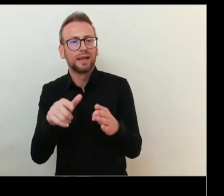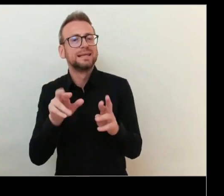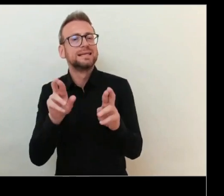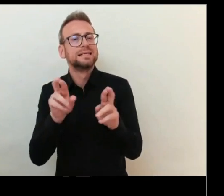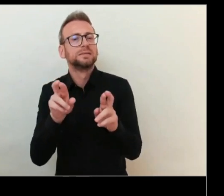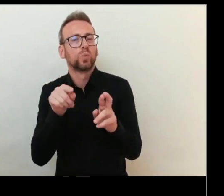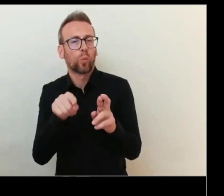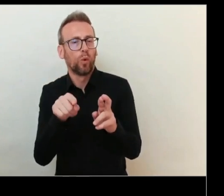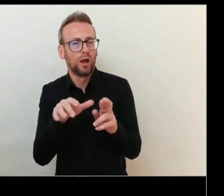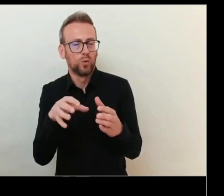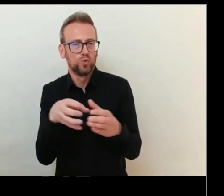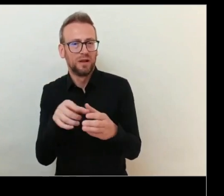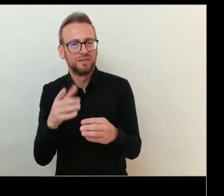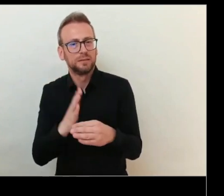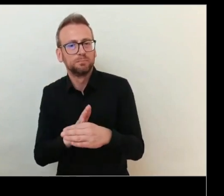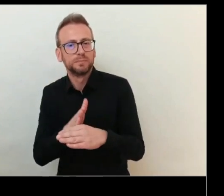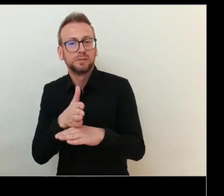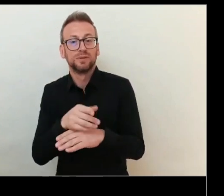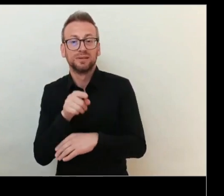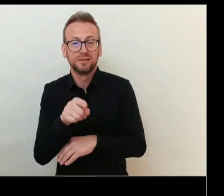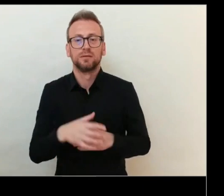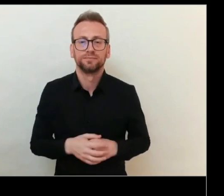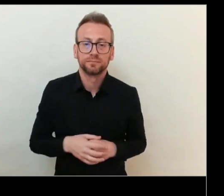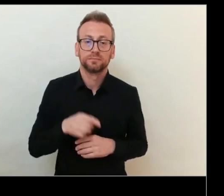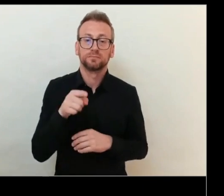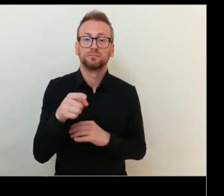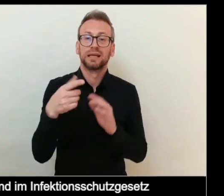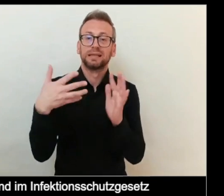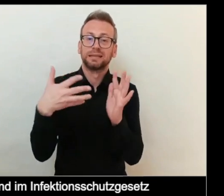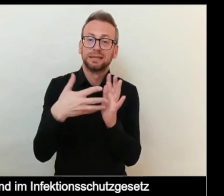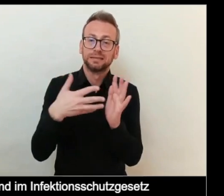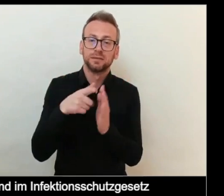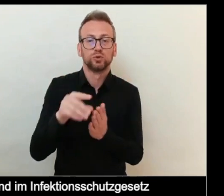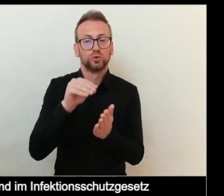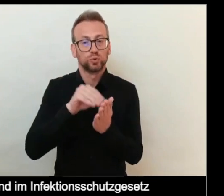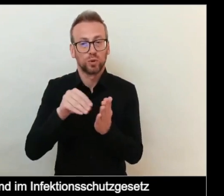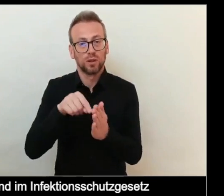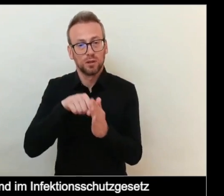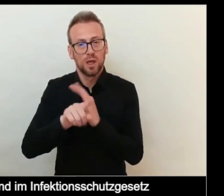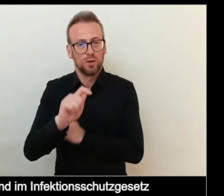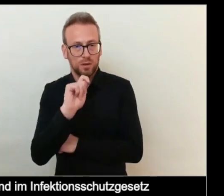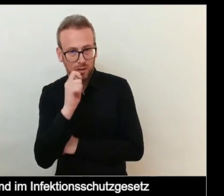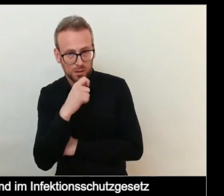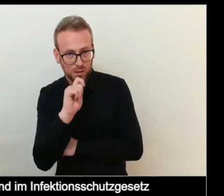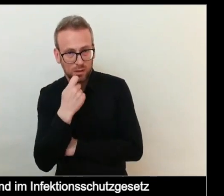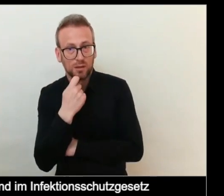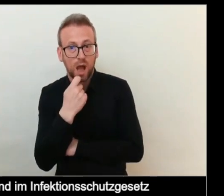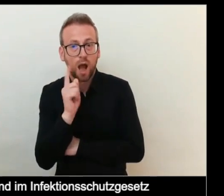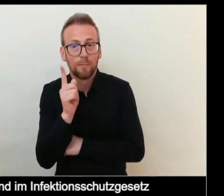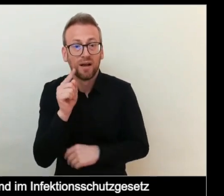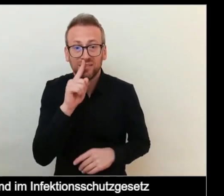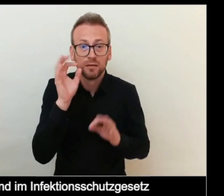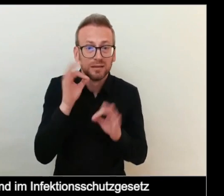ganze Palette, sondern das wäre dann Maske so wie jetzt, also nicht nur im ÖPNV,